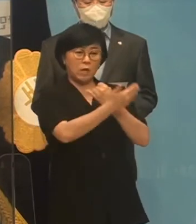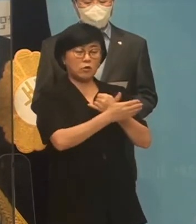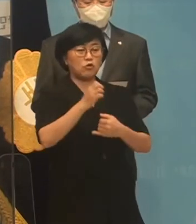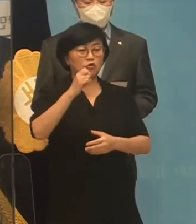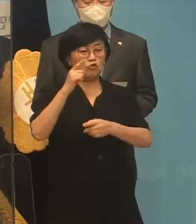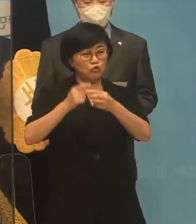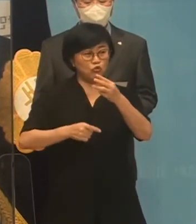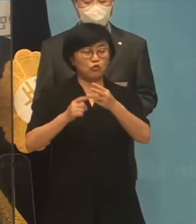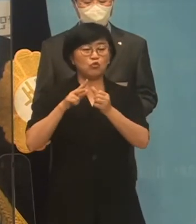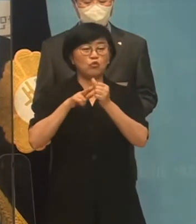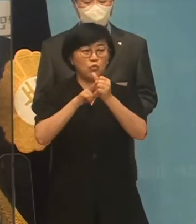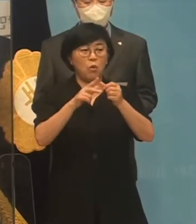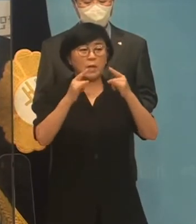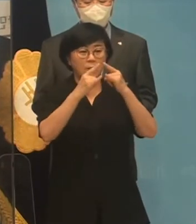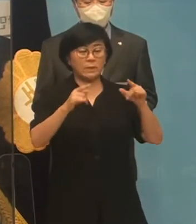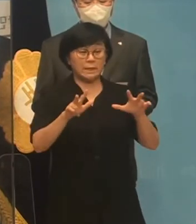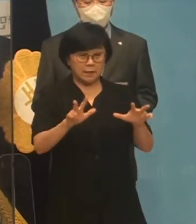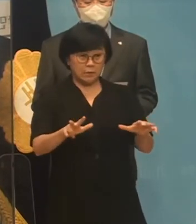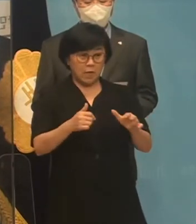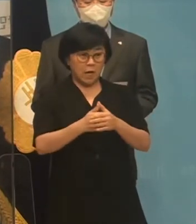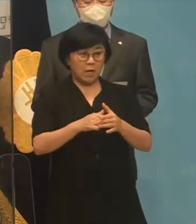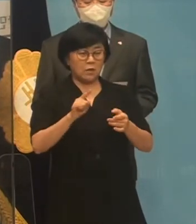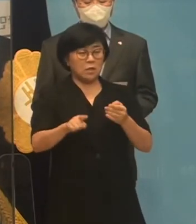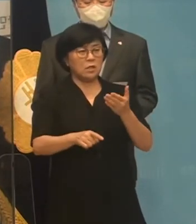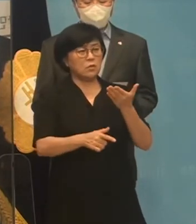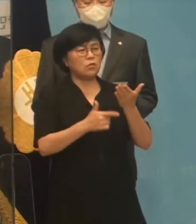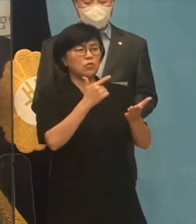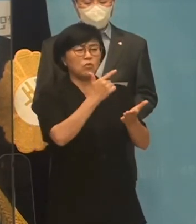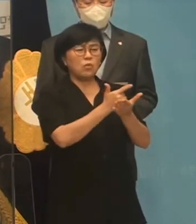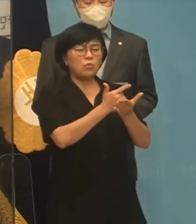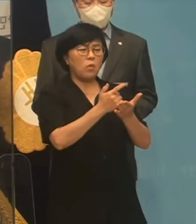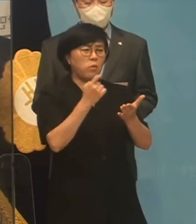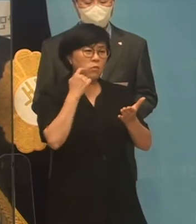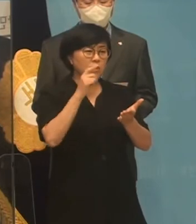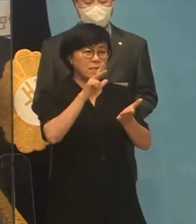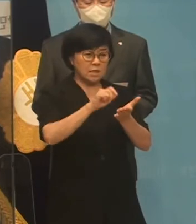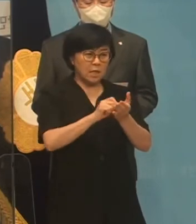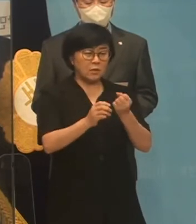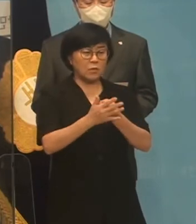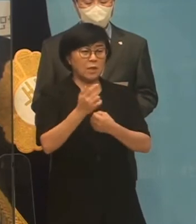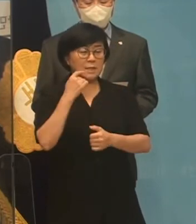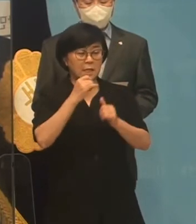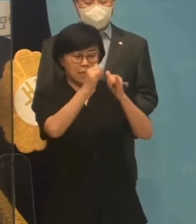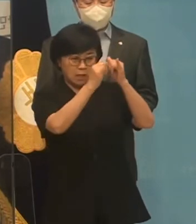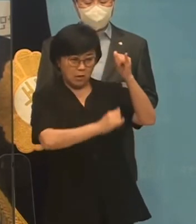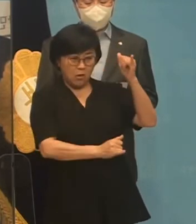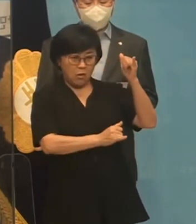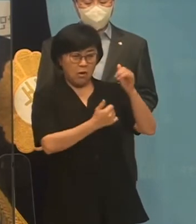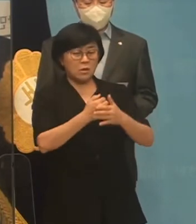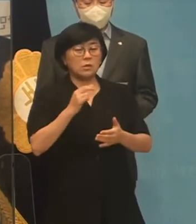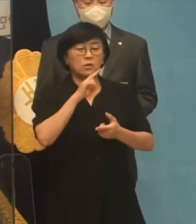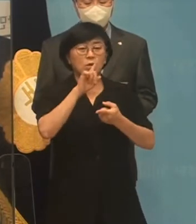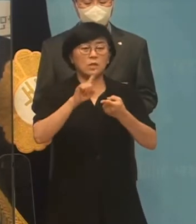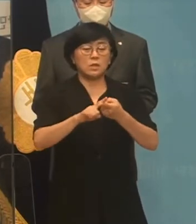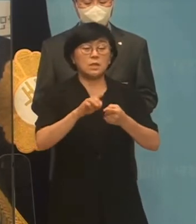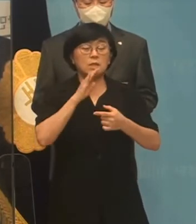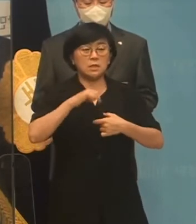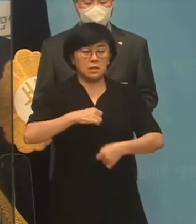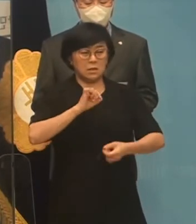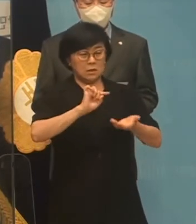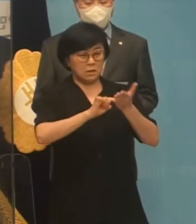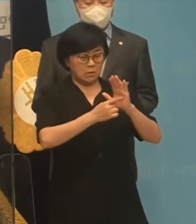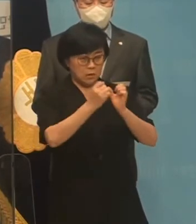윤석열 후보 캠프는 이제라도 부실 논문, 허위 이력뿐 아니라 그동안 제기된 각종 의혹에 대해 진실을